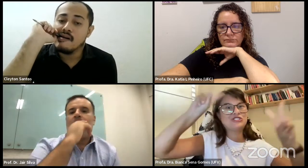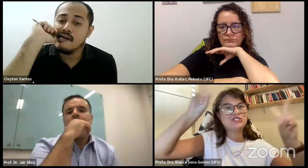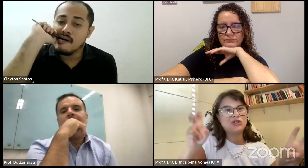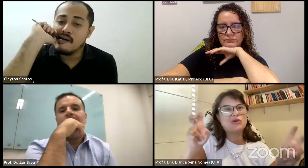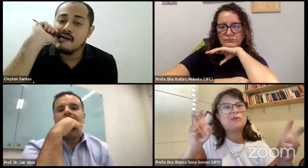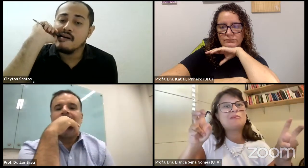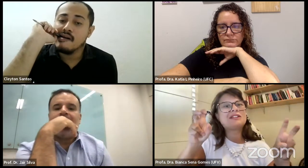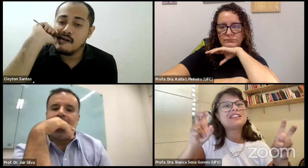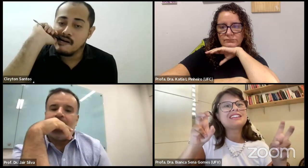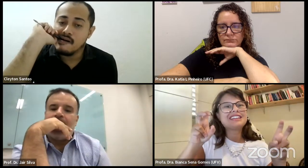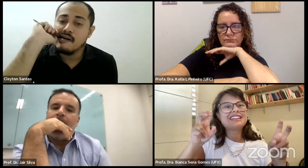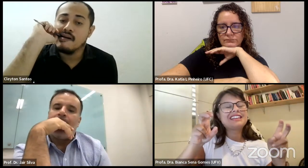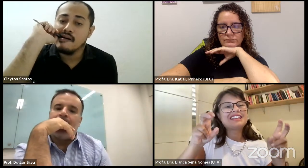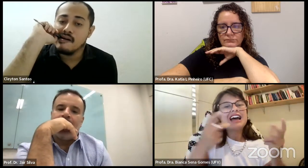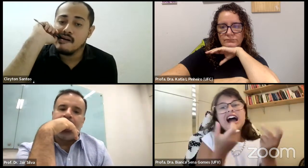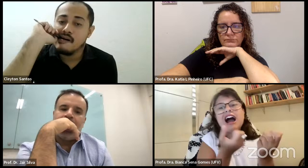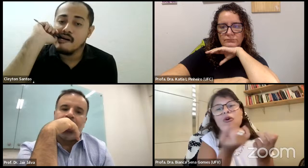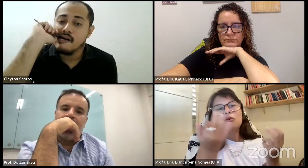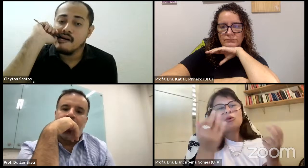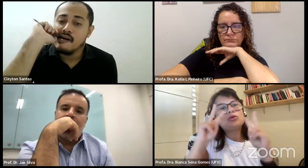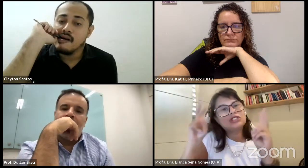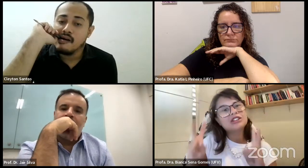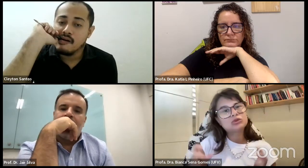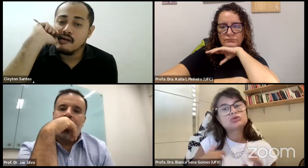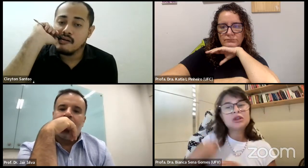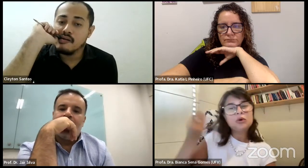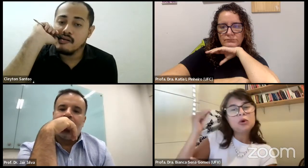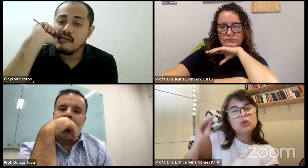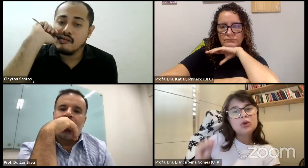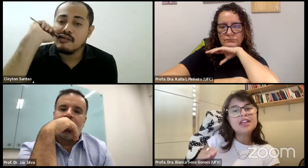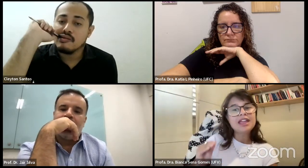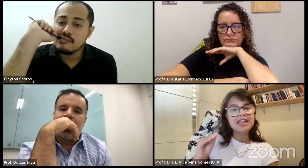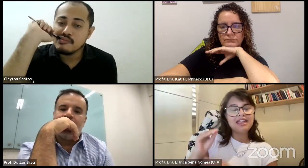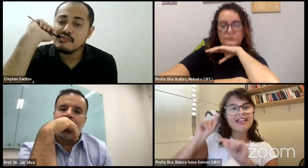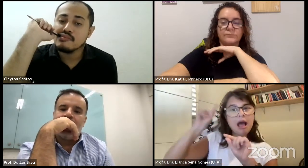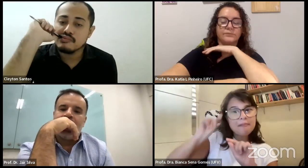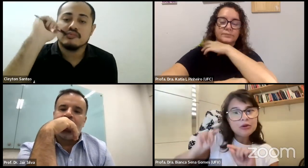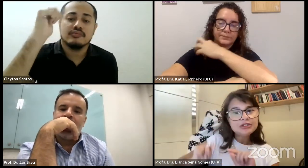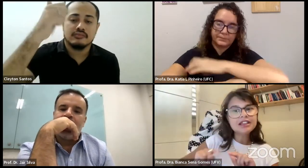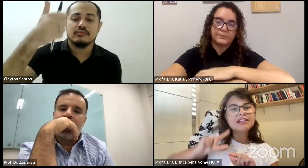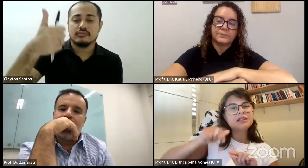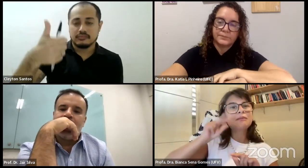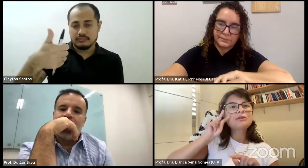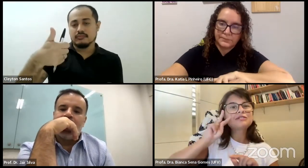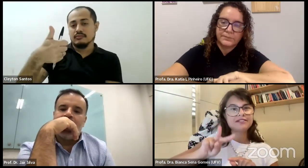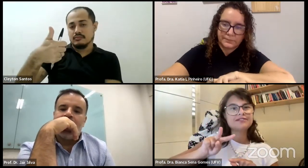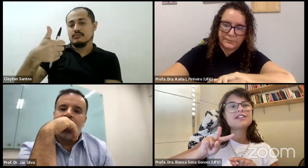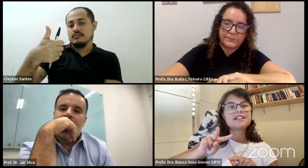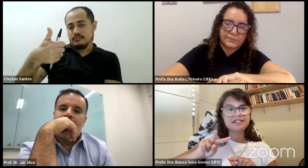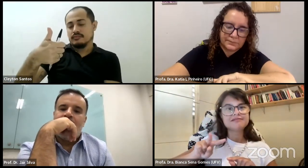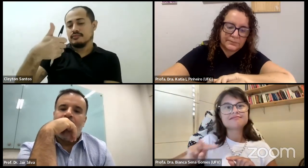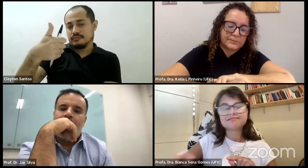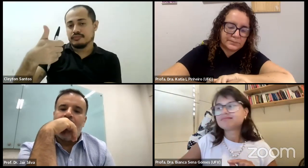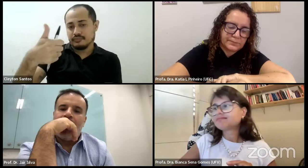raso, digamos assim, porque você pode aprofundar um pouco mais sobre o tema, de fato. Né, colocar mais